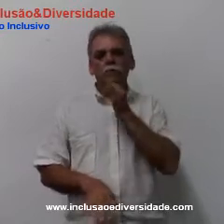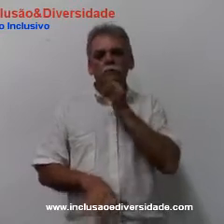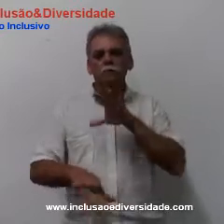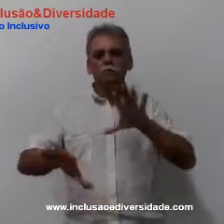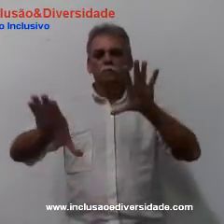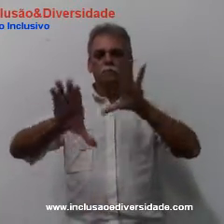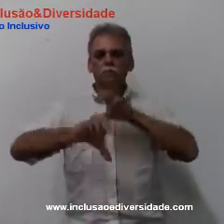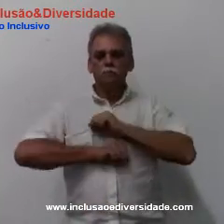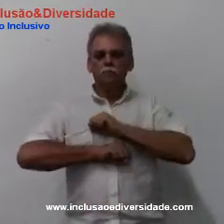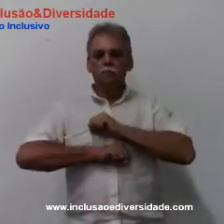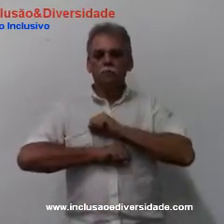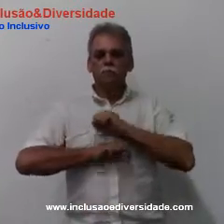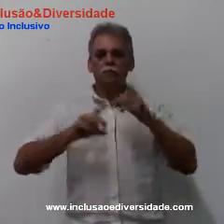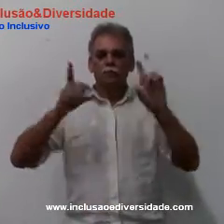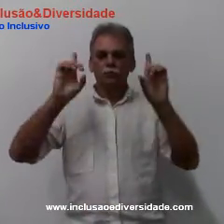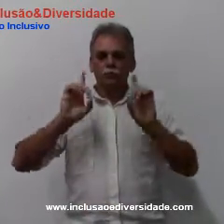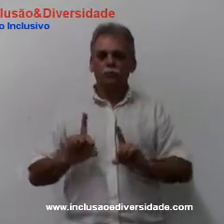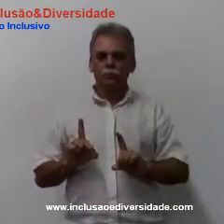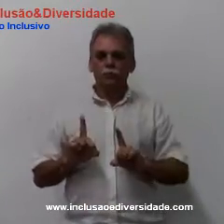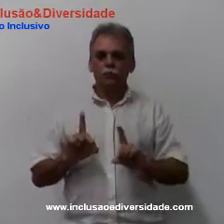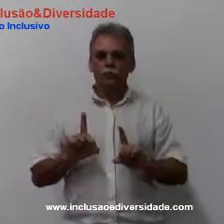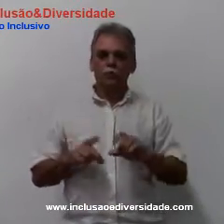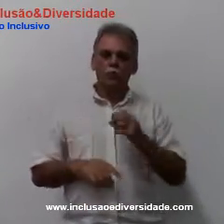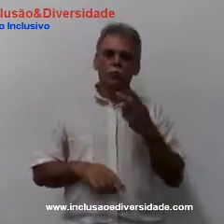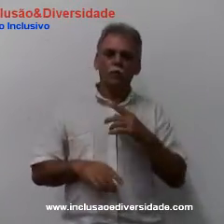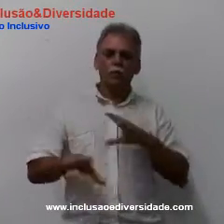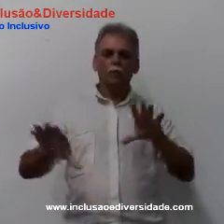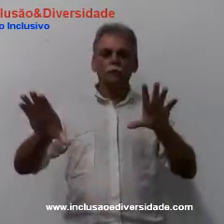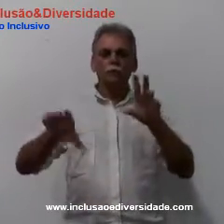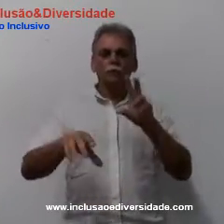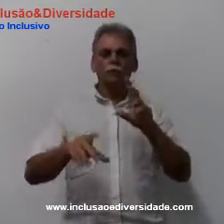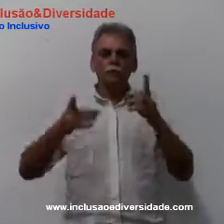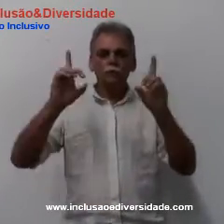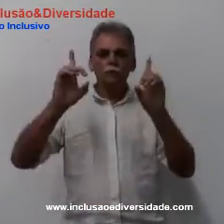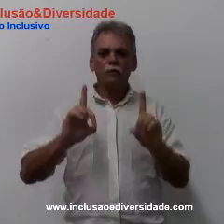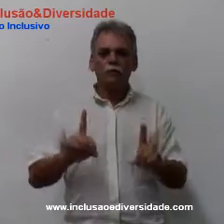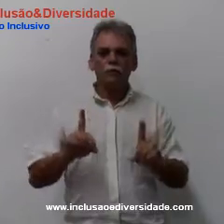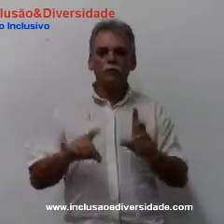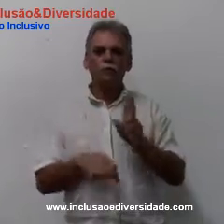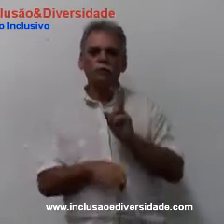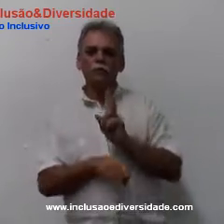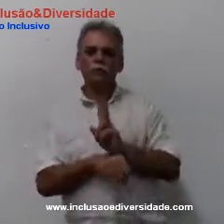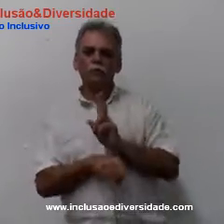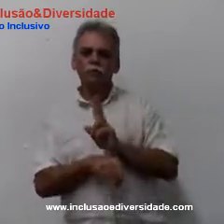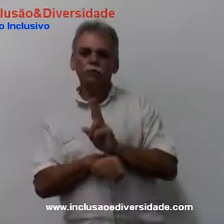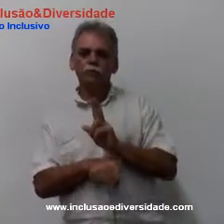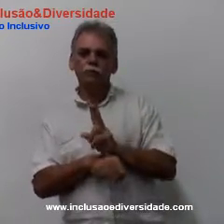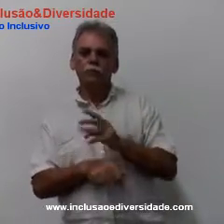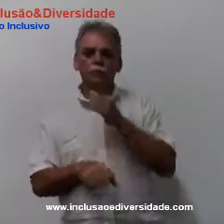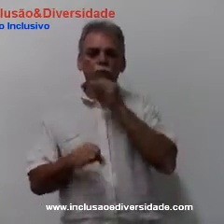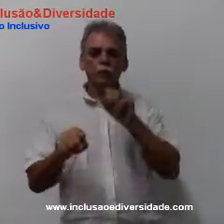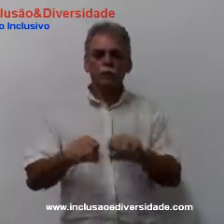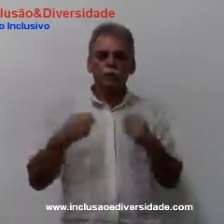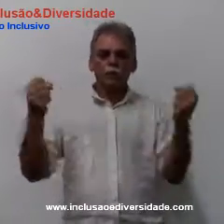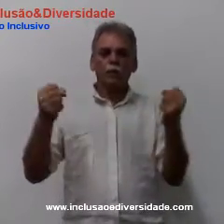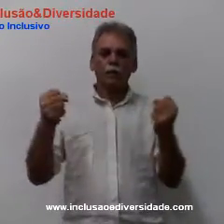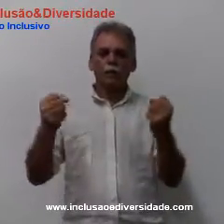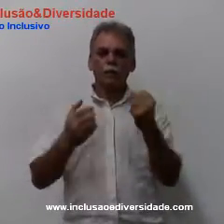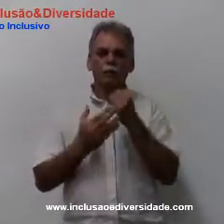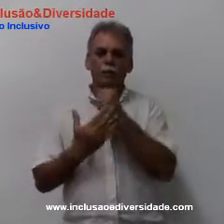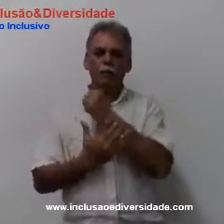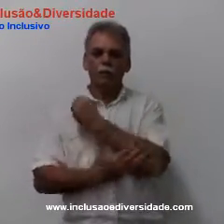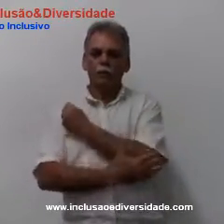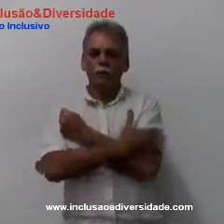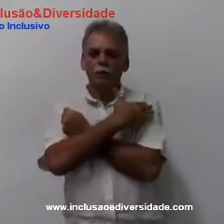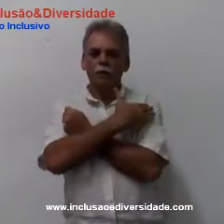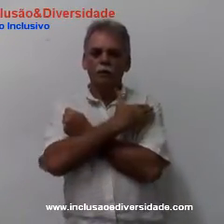ou se eu tiver uma deficiência temporária, se eu ficar grávida, se eu quebrar uma perna,